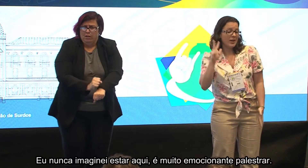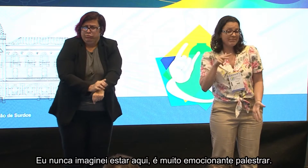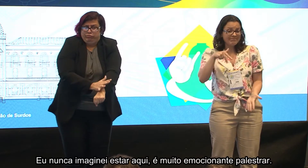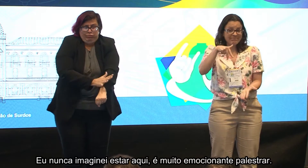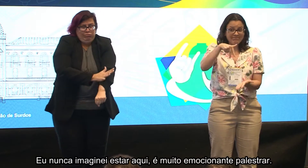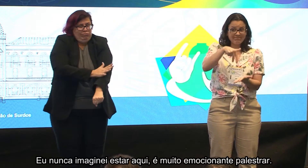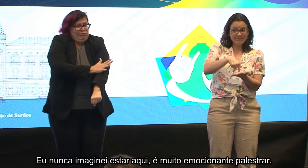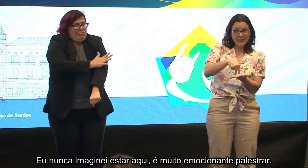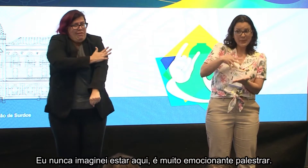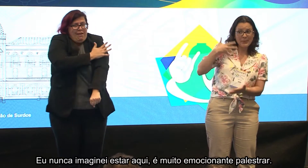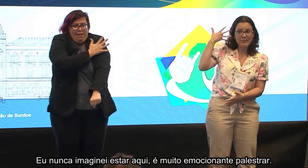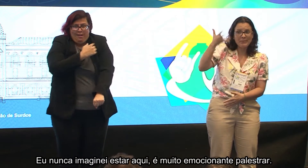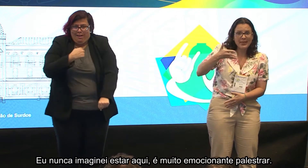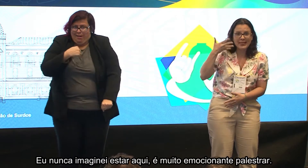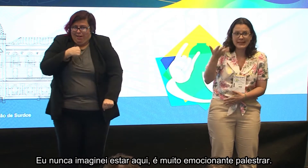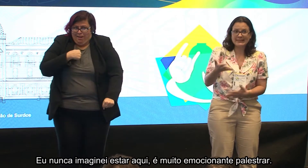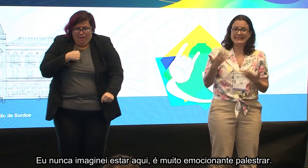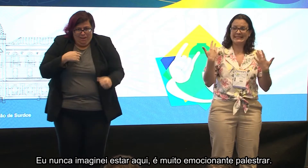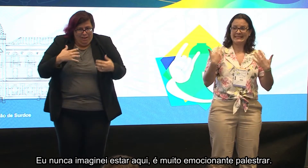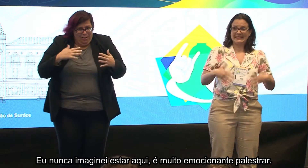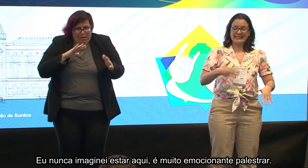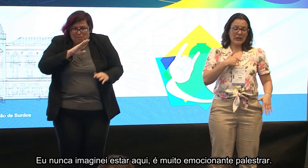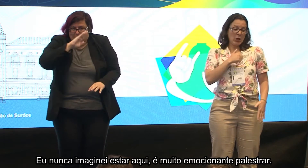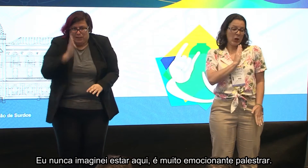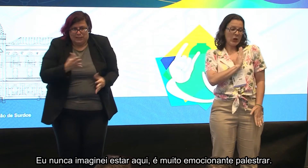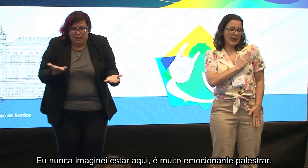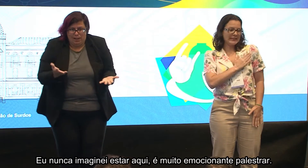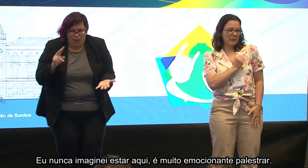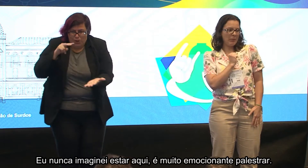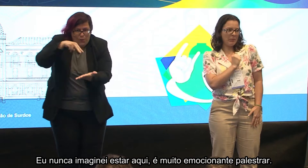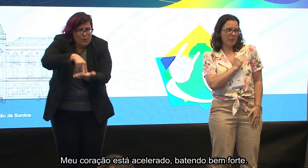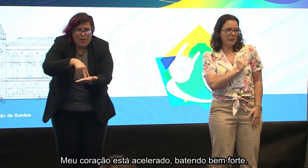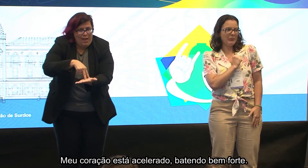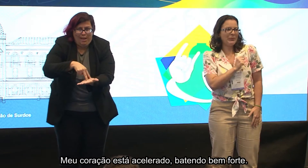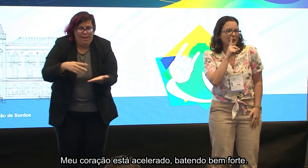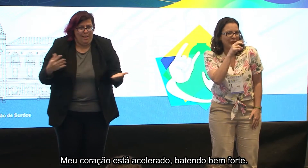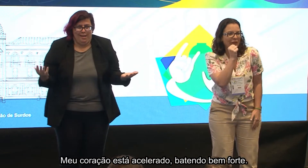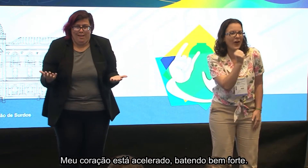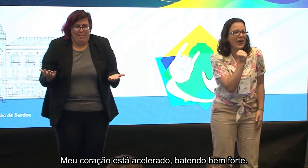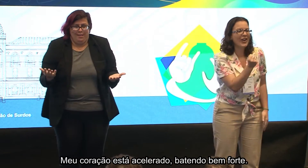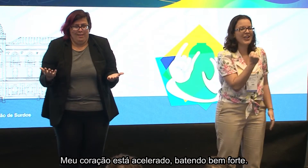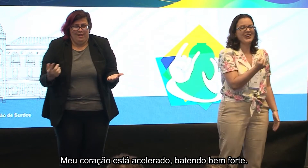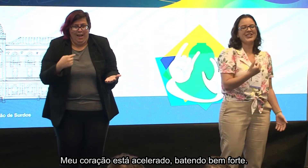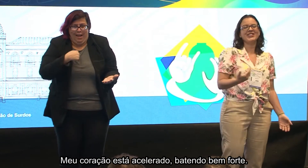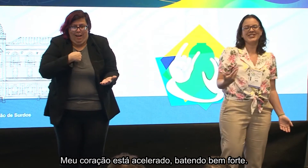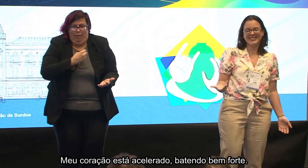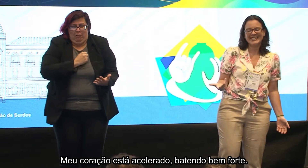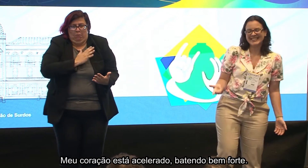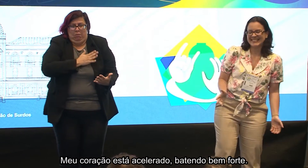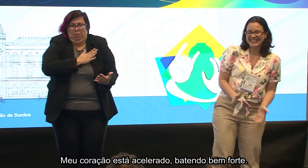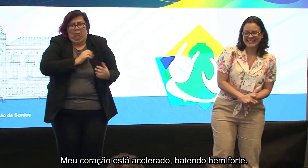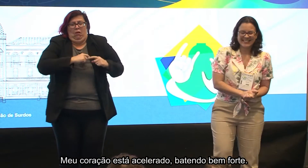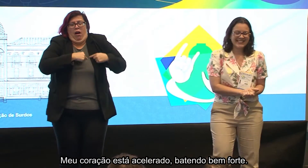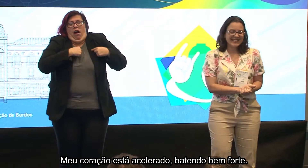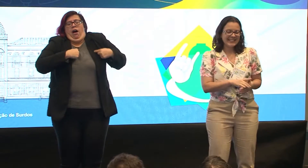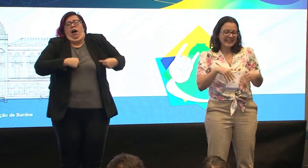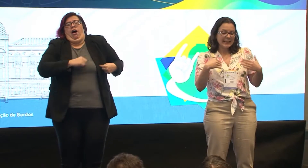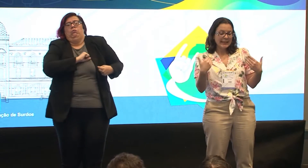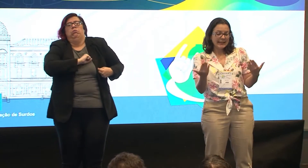Eu nunca imaginei estar aqui. É muito emocionante palestrar. Meu coração está acelerado, está batendo bem forte.